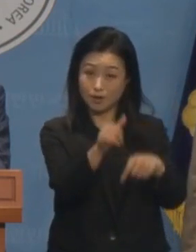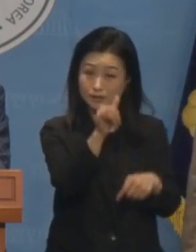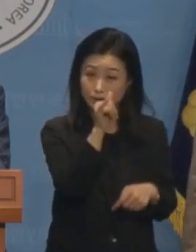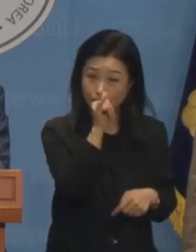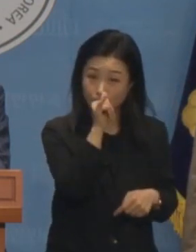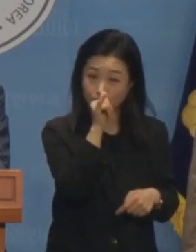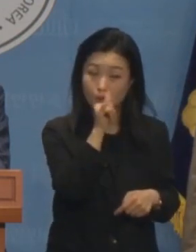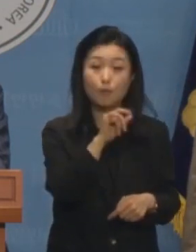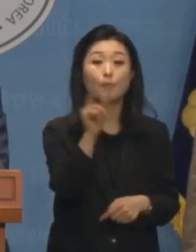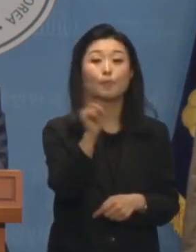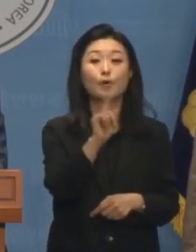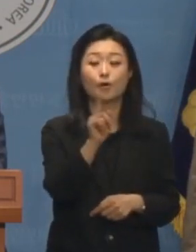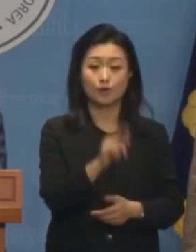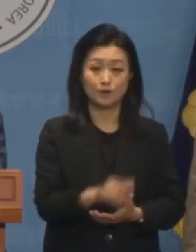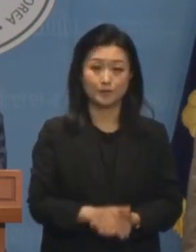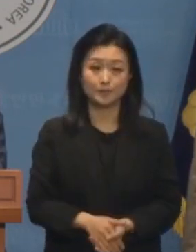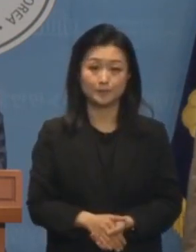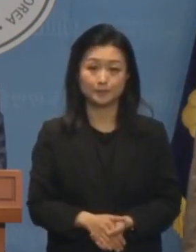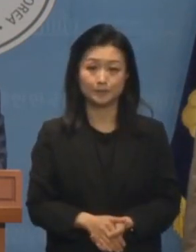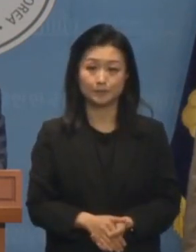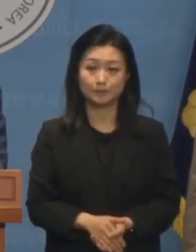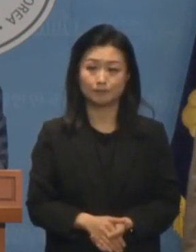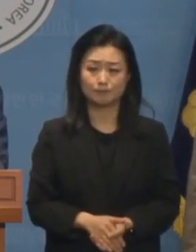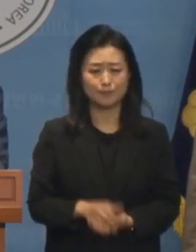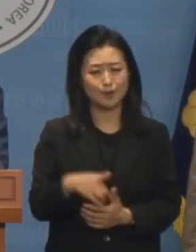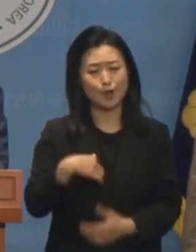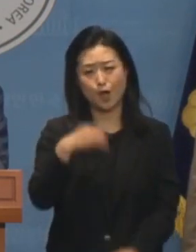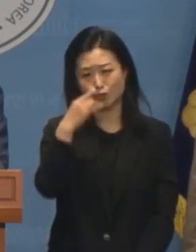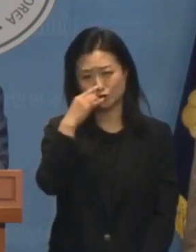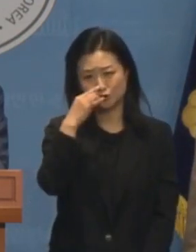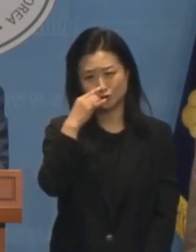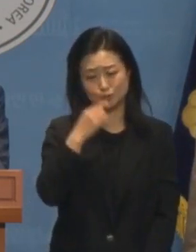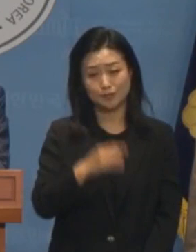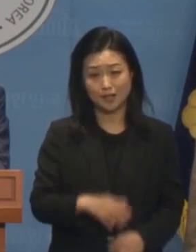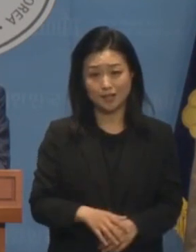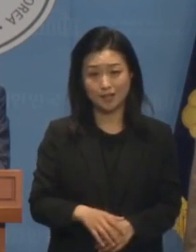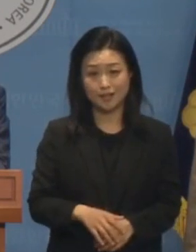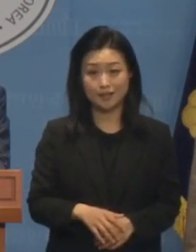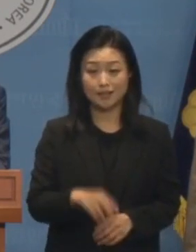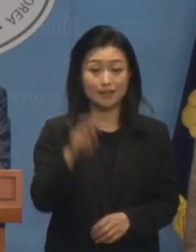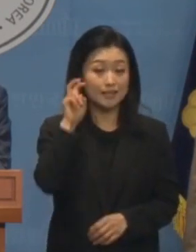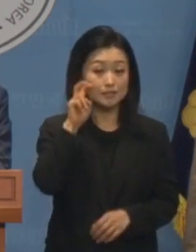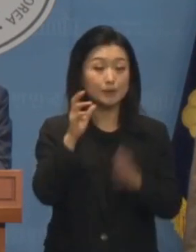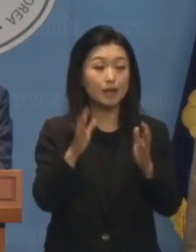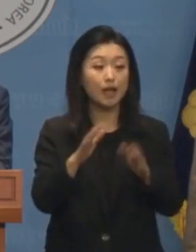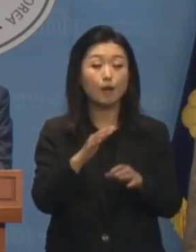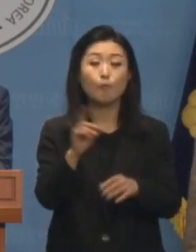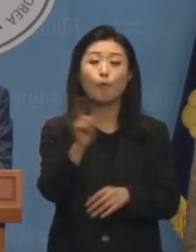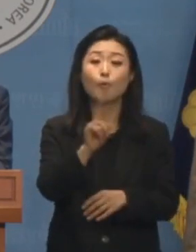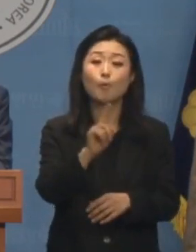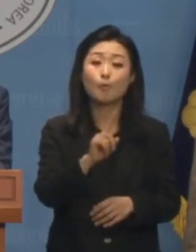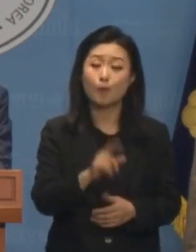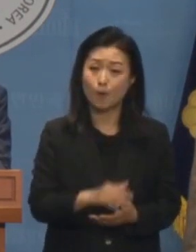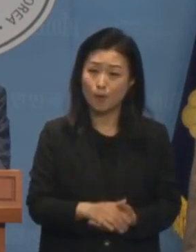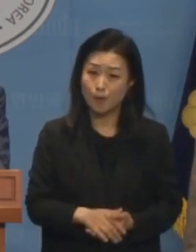입김이 작동한 것입니까? 그게 너무 궁금합니다. 지난 20일간 무슨 일이